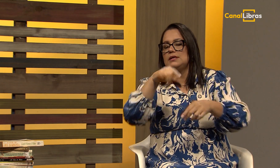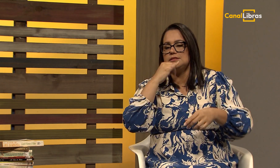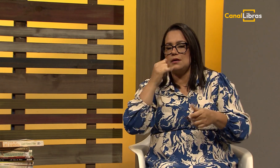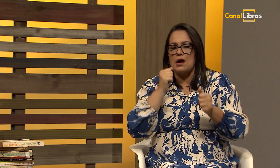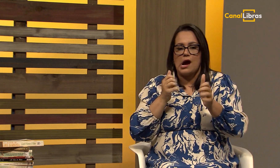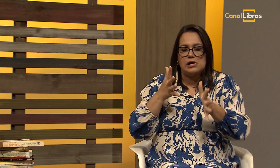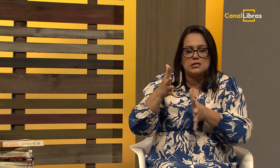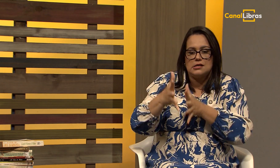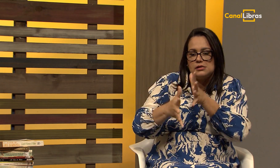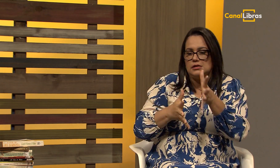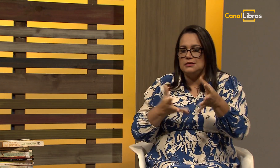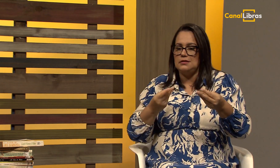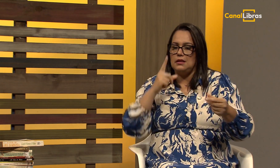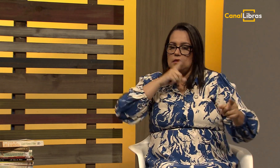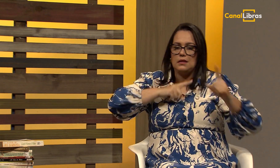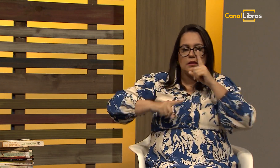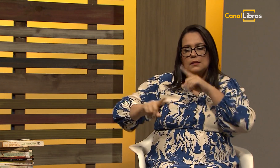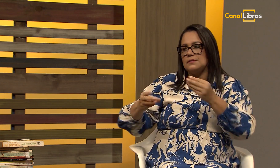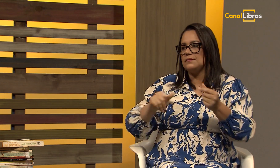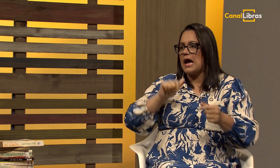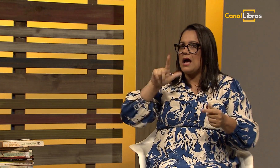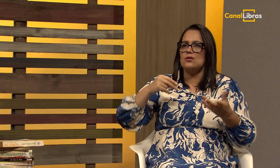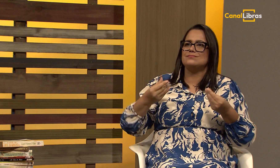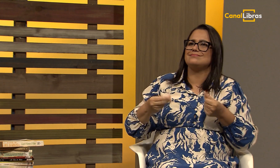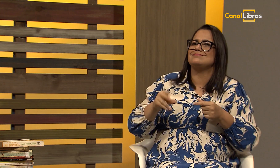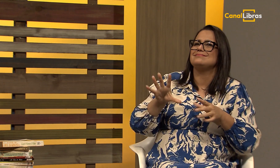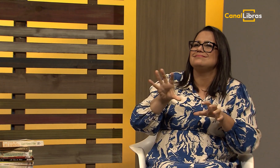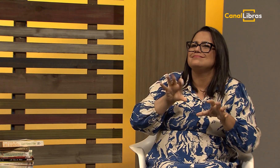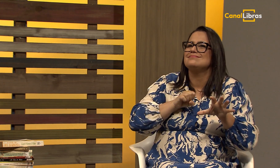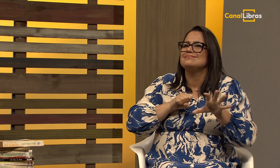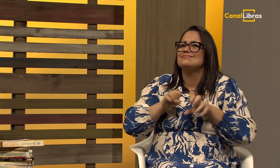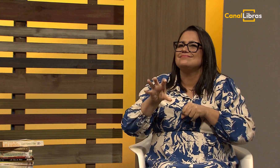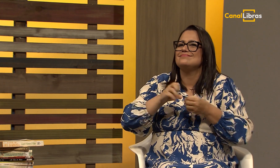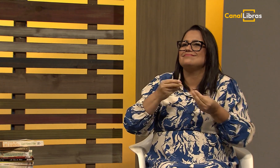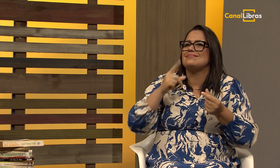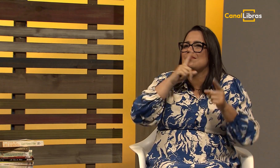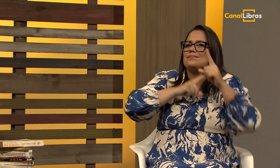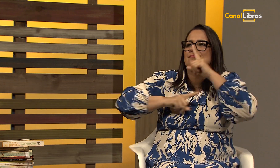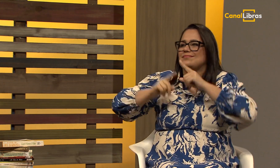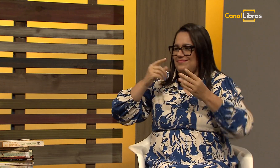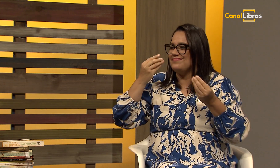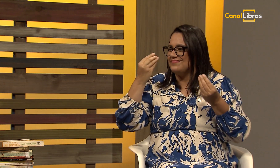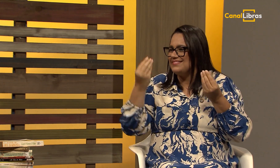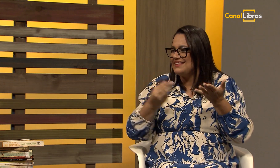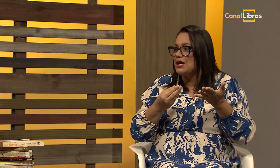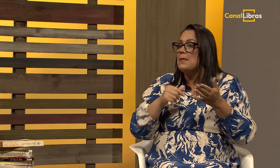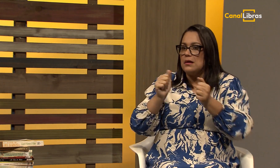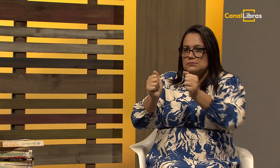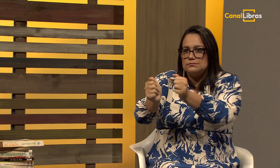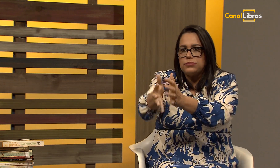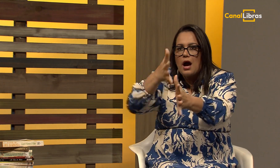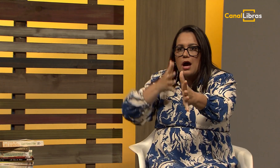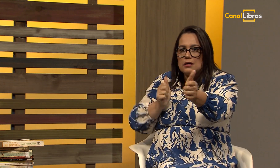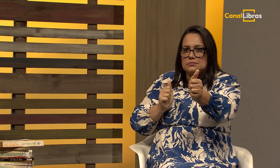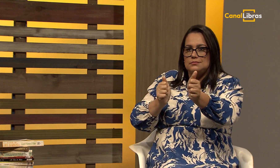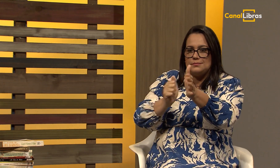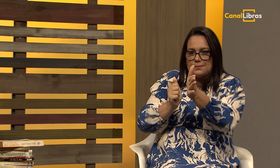dos professores. Se não houvesse domínio, essa fluência em Libras por parte do corpo docente, o aluno surdo sempre vai carecer de informação clara